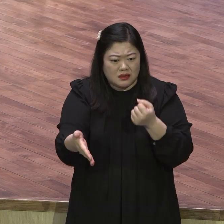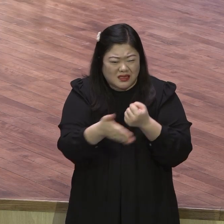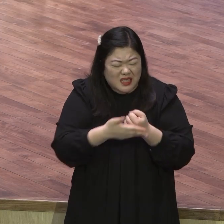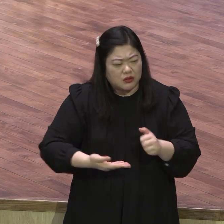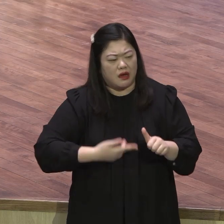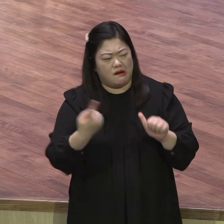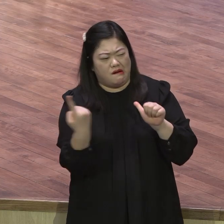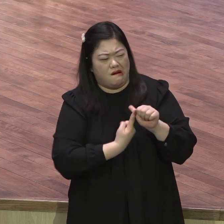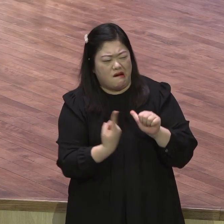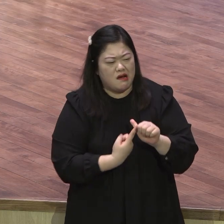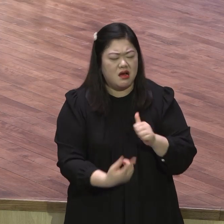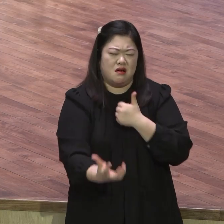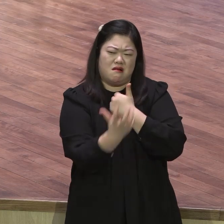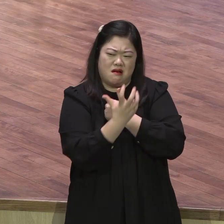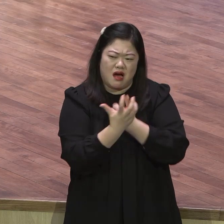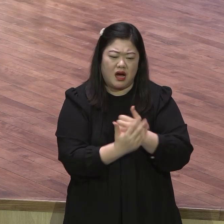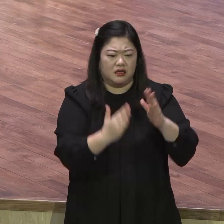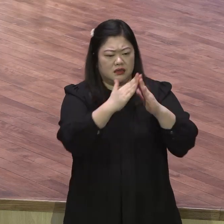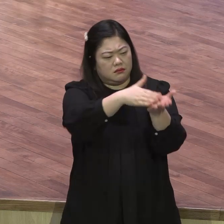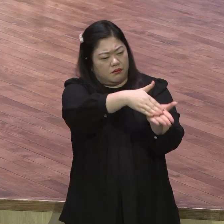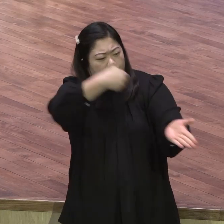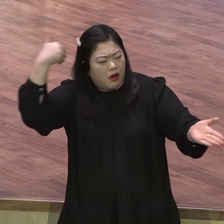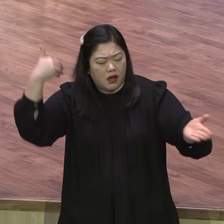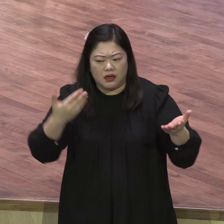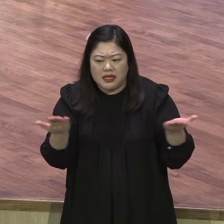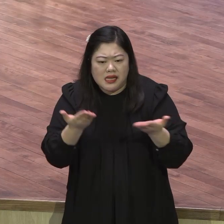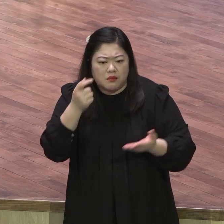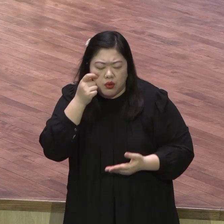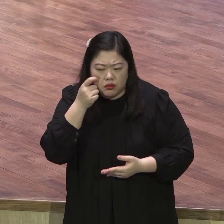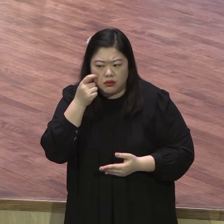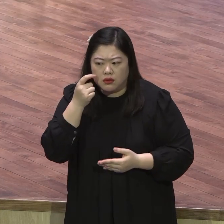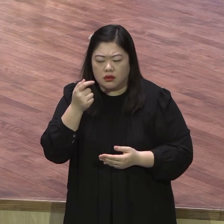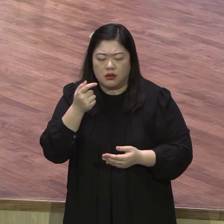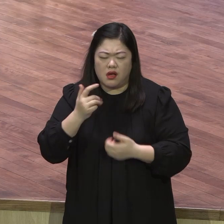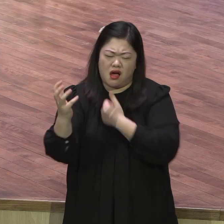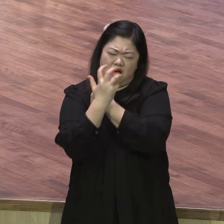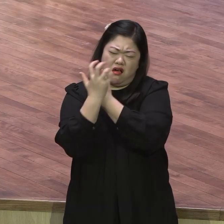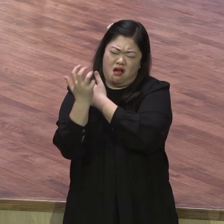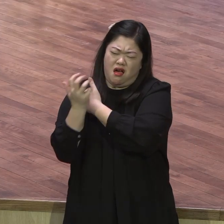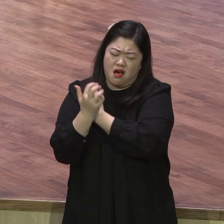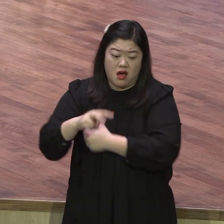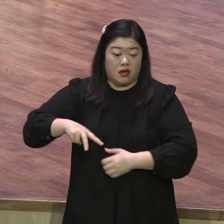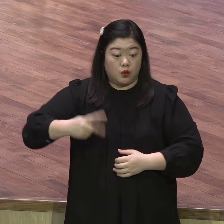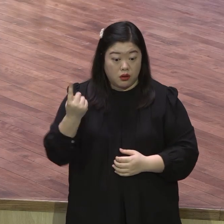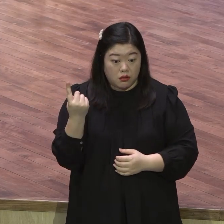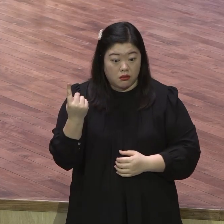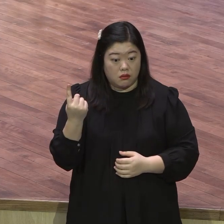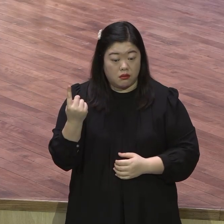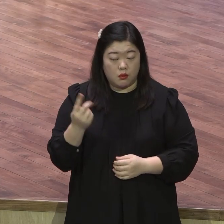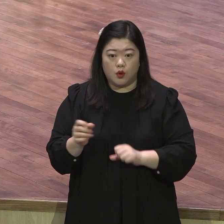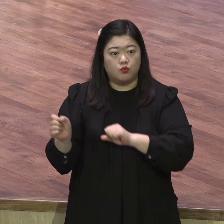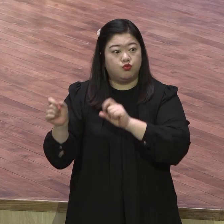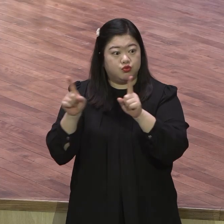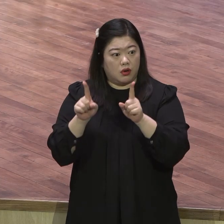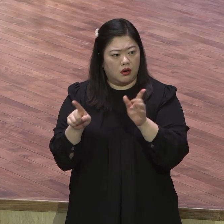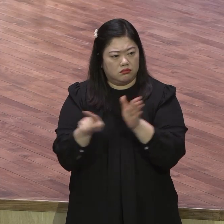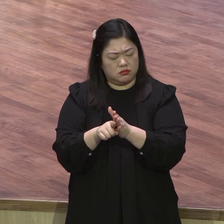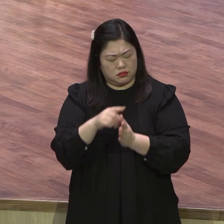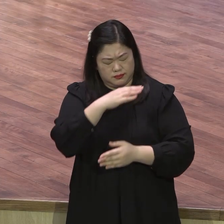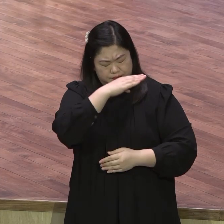쫓겨나고 먹을 것이 없을 만큼 그런 권한을 당하고 그러면서도 하나 있어서 하나 부활신앙